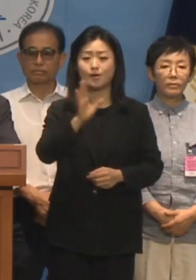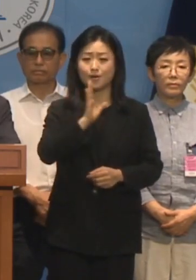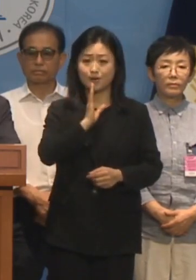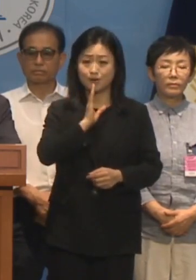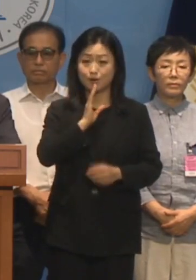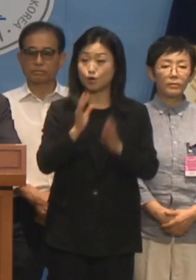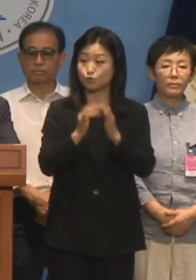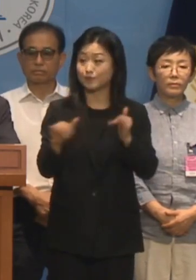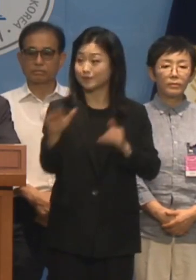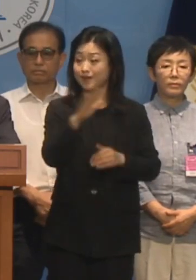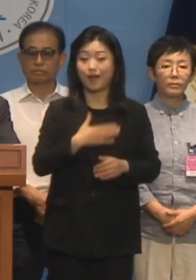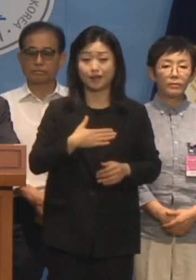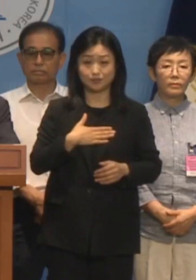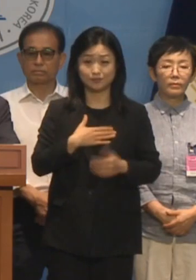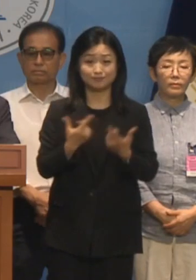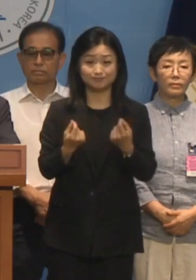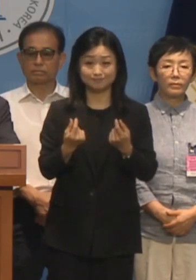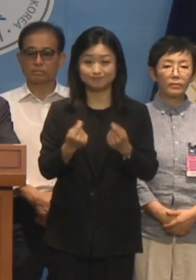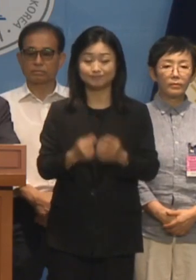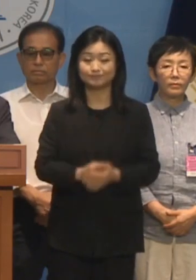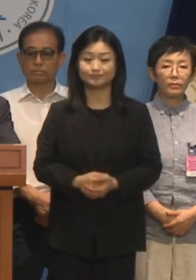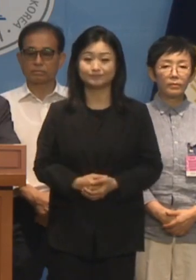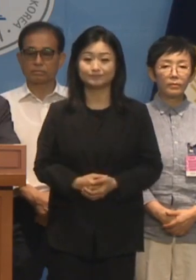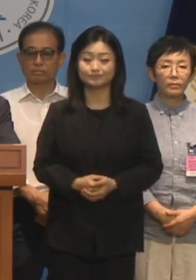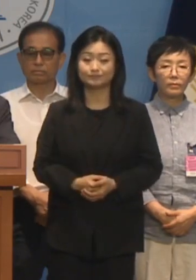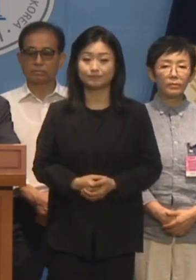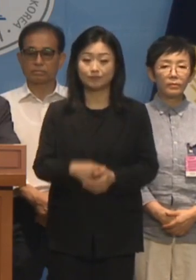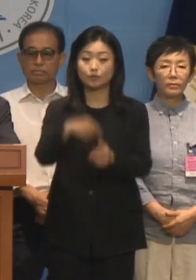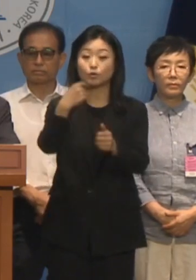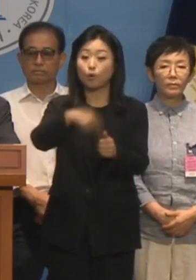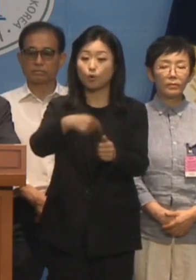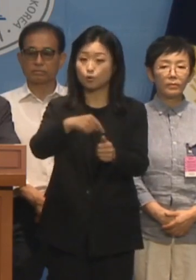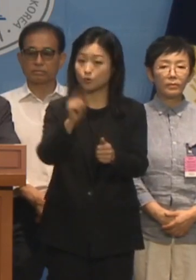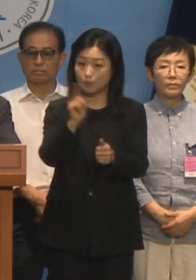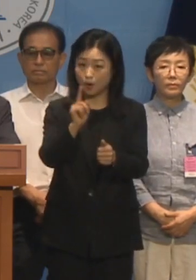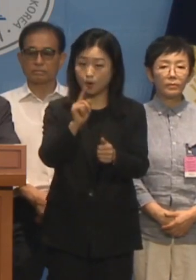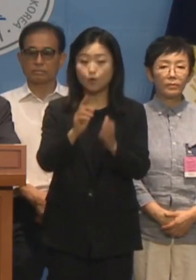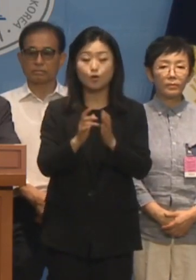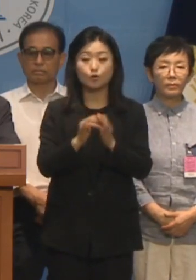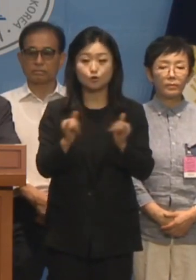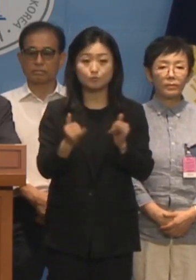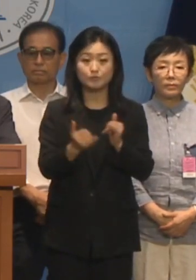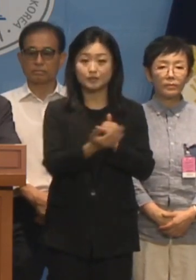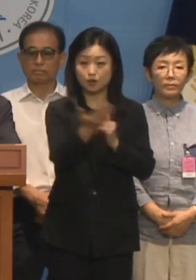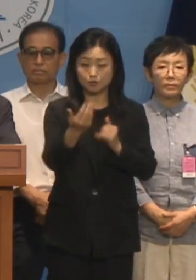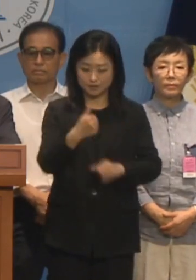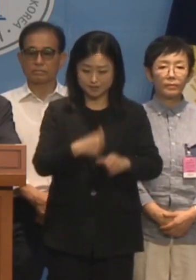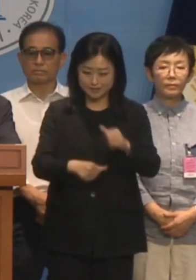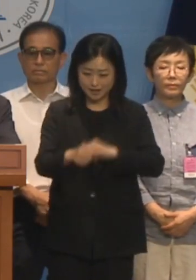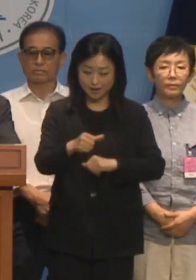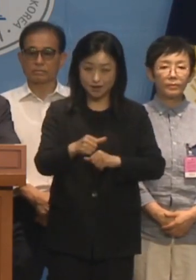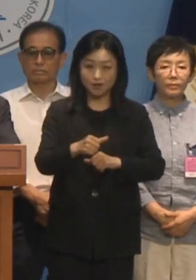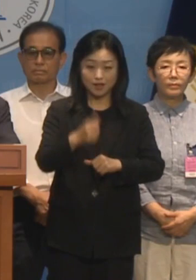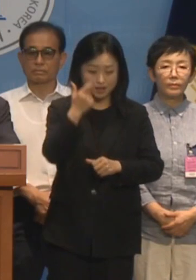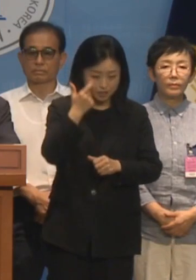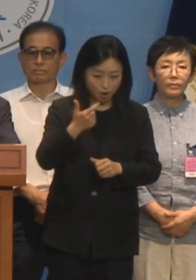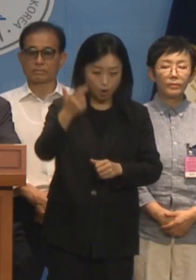국민 정서 아니겠습니까? 교육이란 국민 2세의 정신과